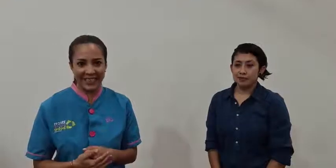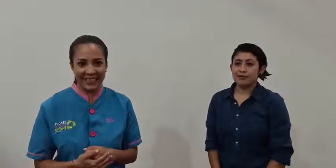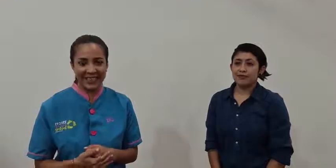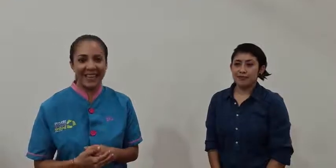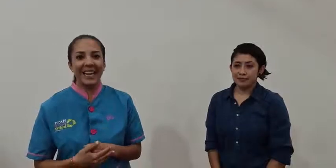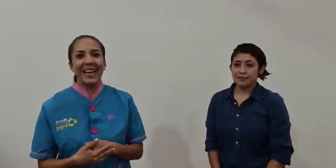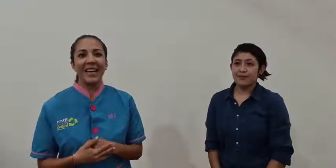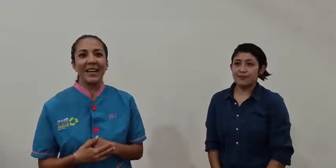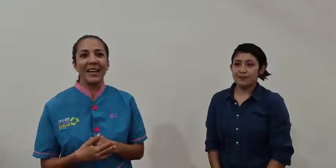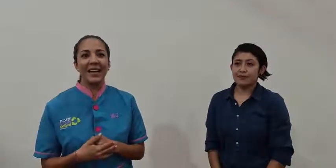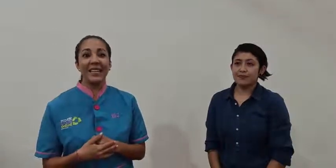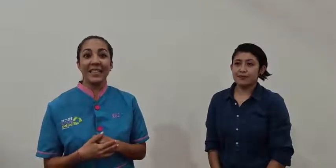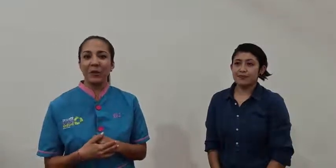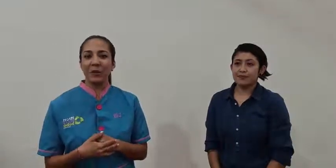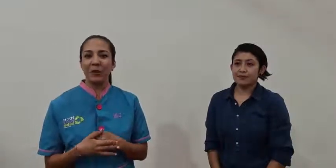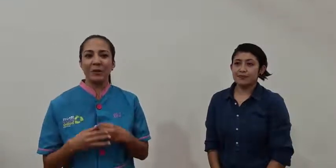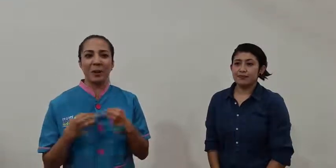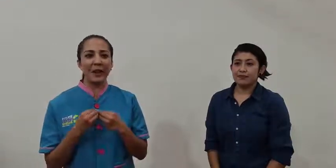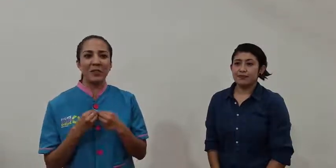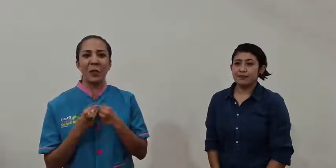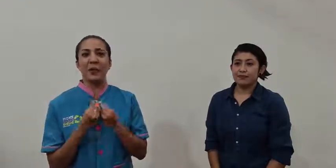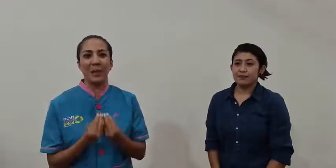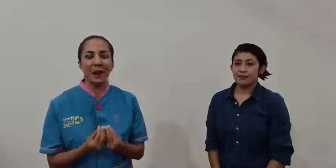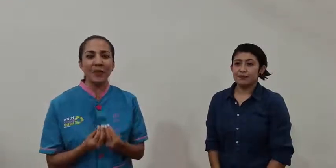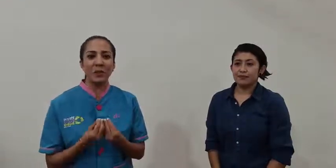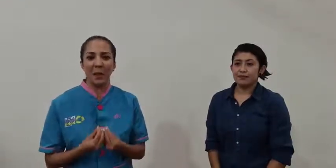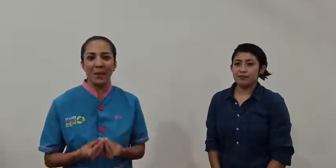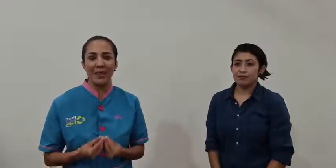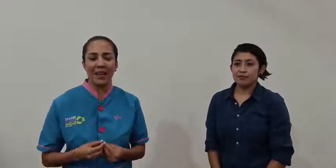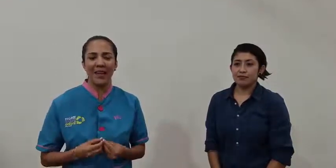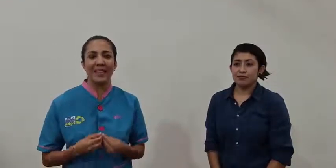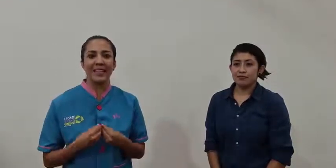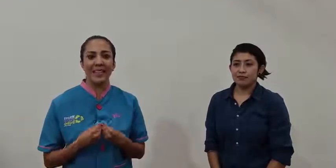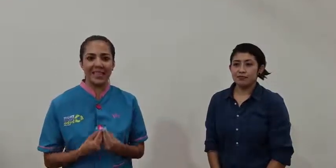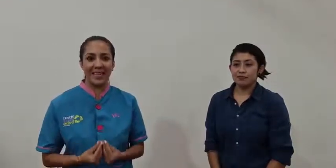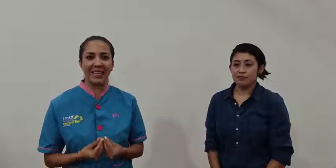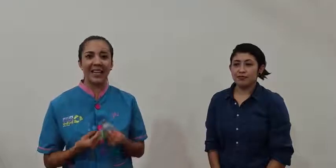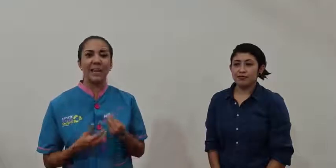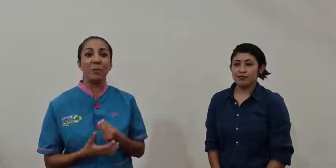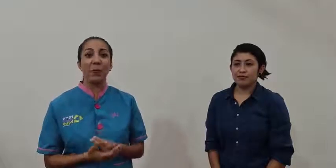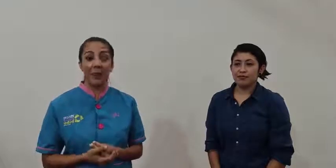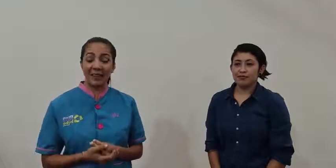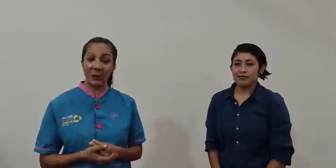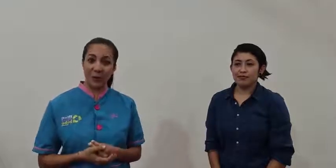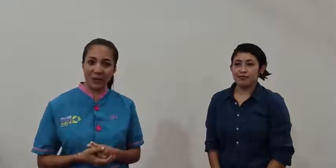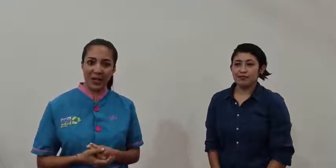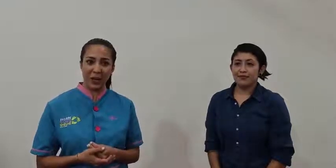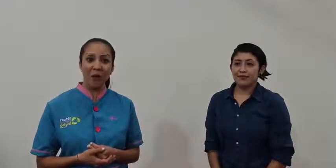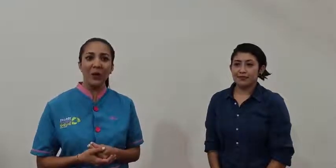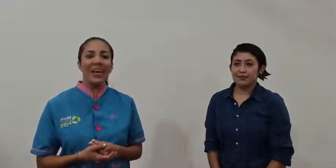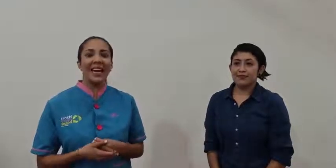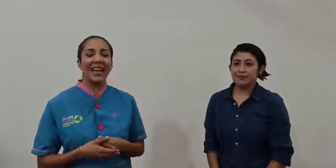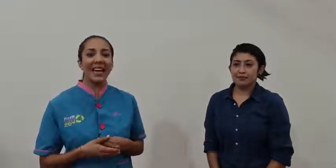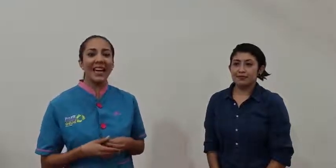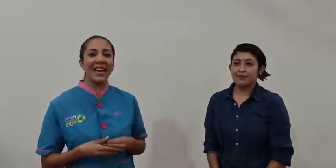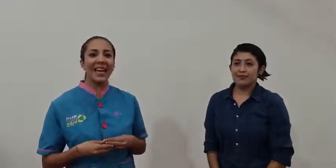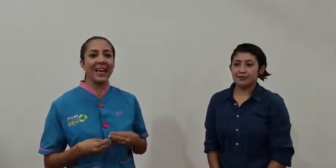Mexicanas. Y bueno, me pareció un tema sumamente interesante e importante conocerlo, que